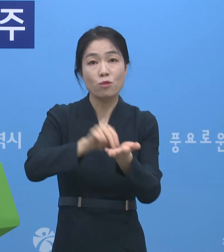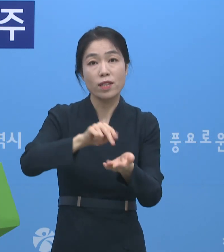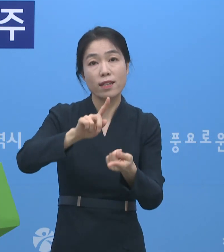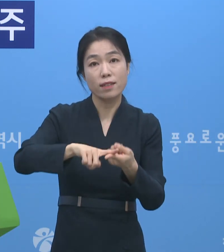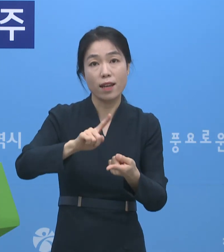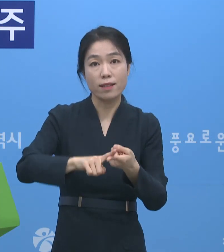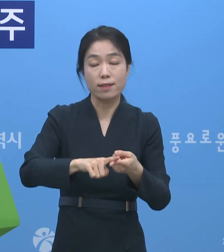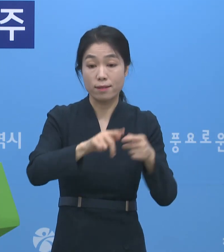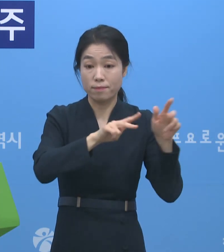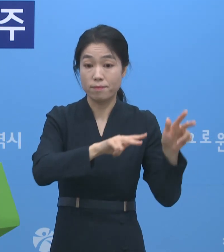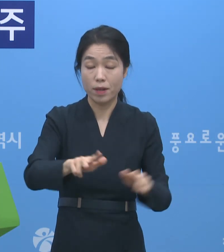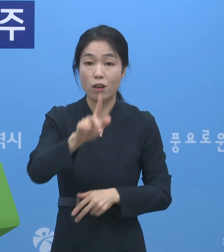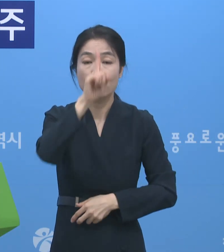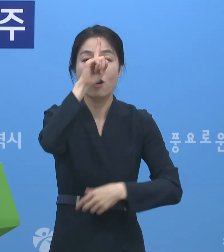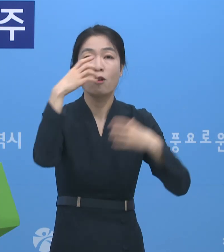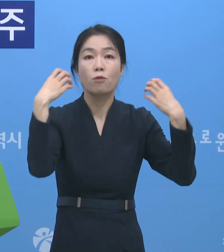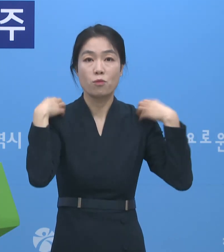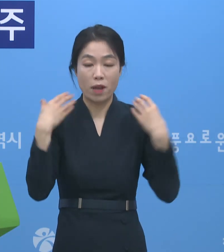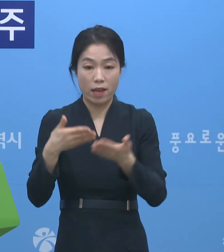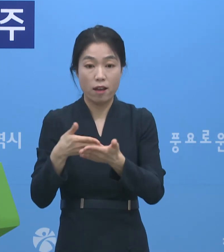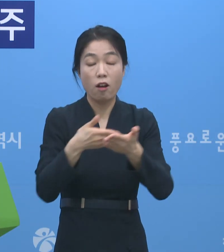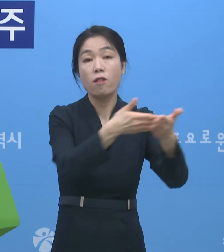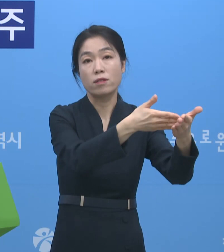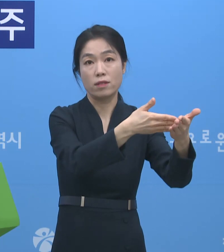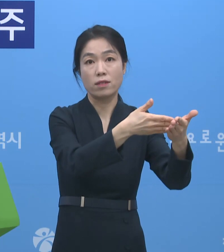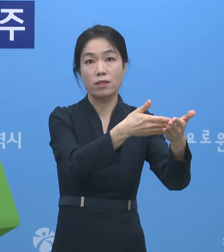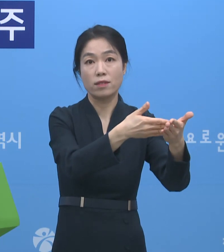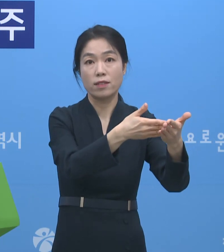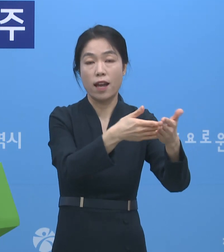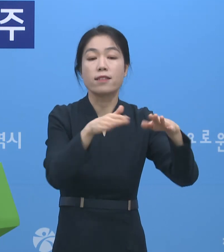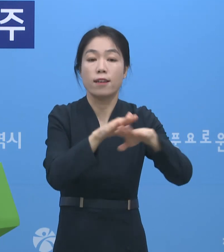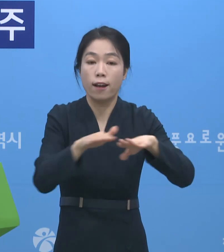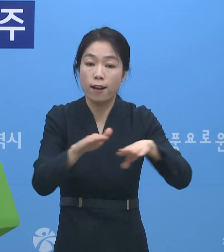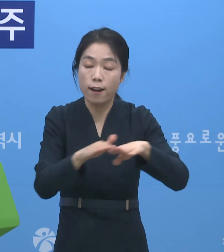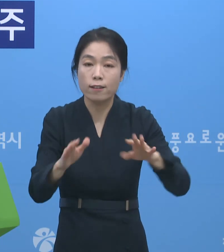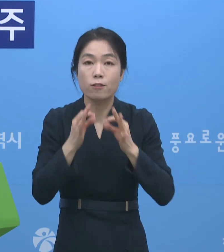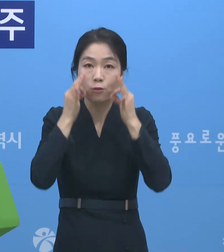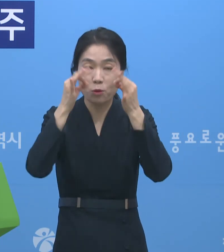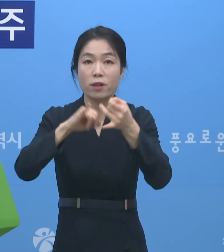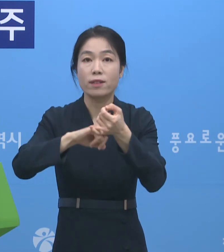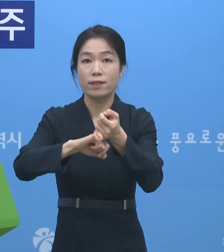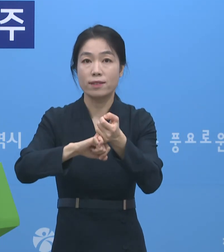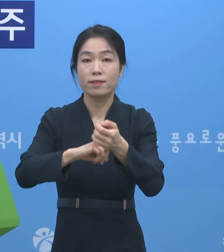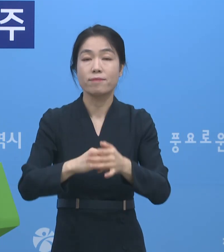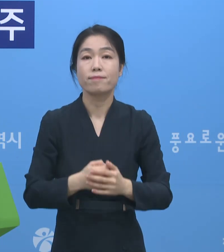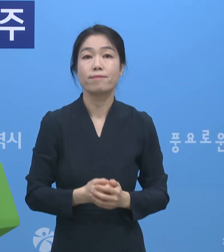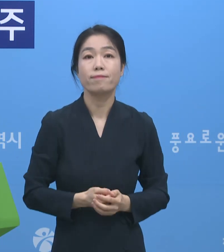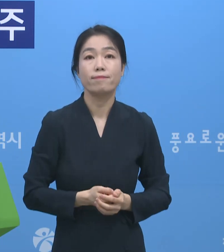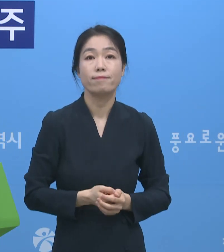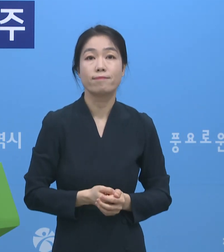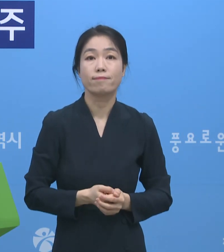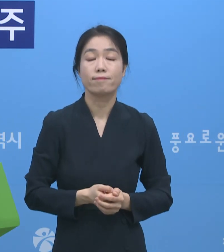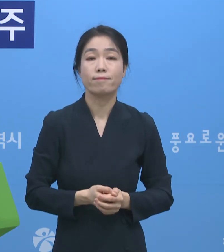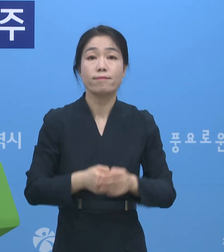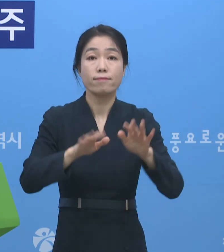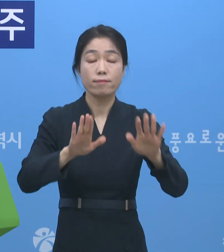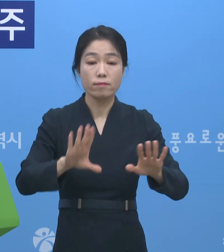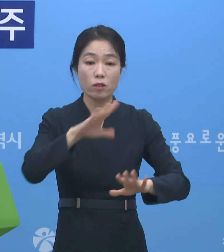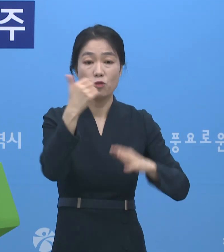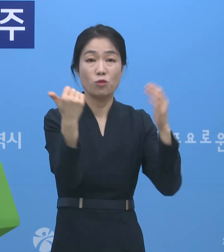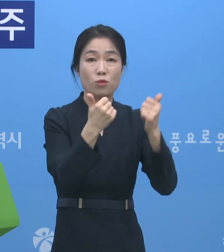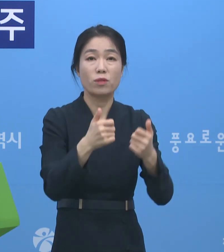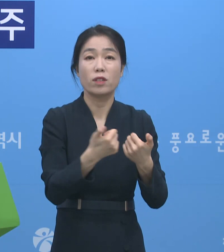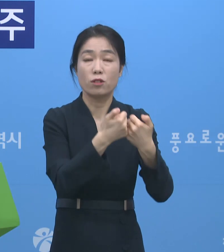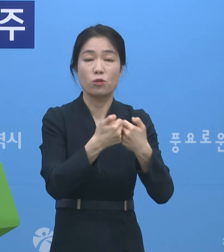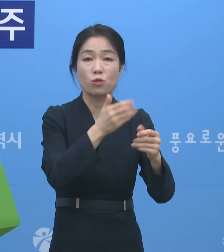대해서는 바로 중앙정부의 건의에서 반영되도록 노력하겠습니다. 이번 국회에서